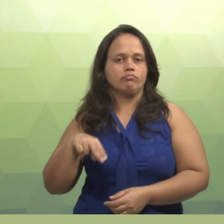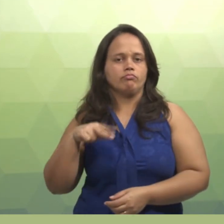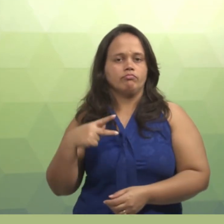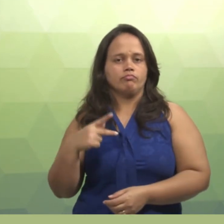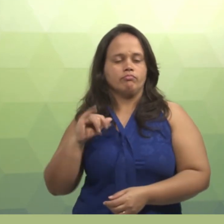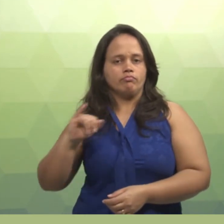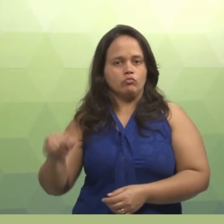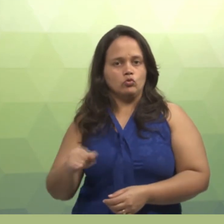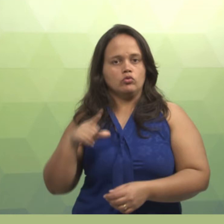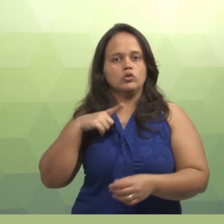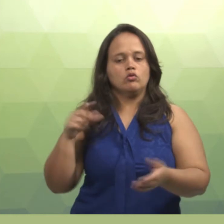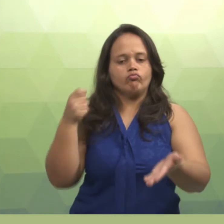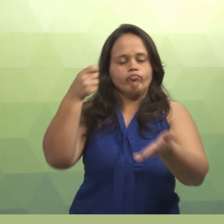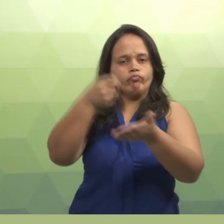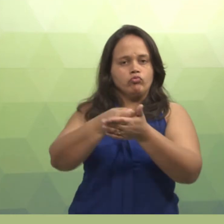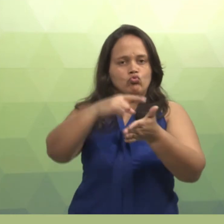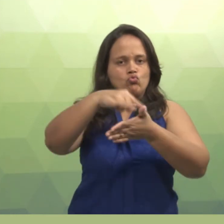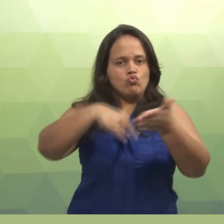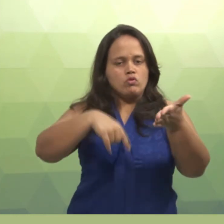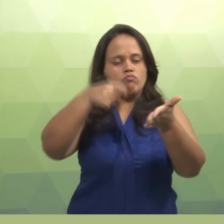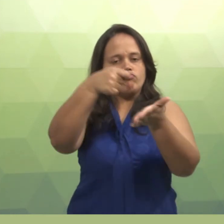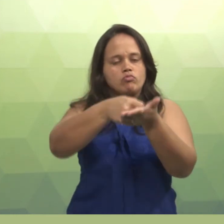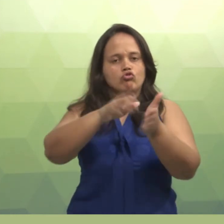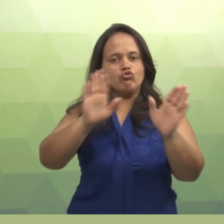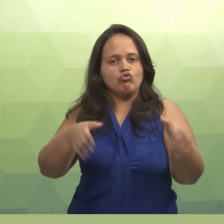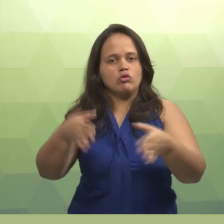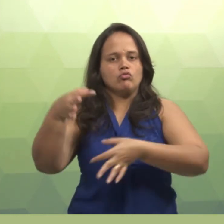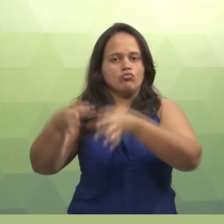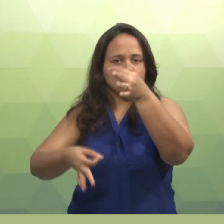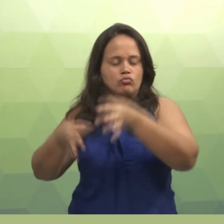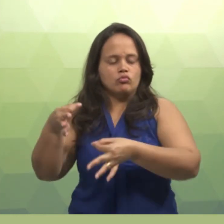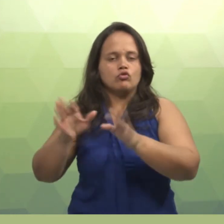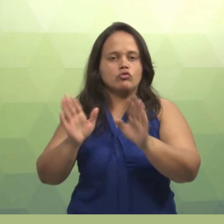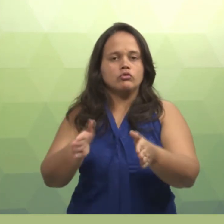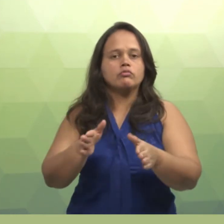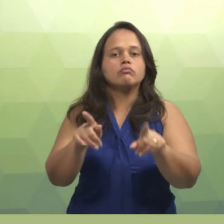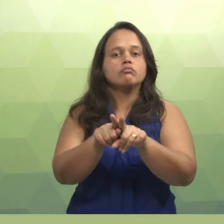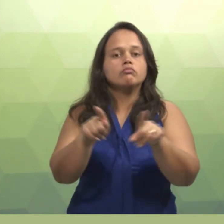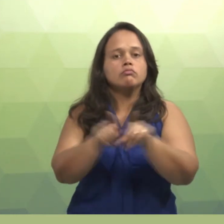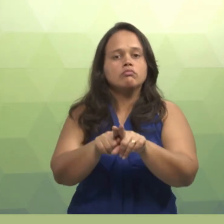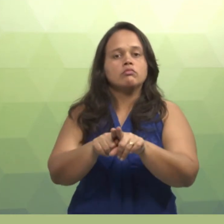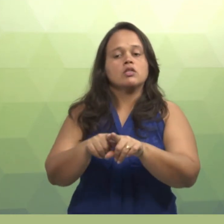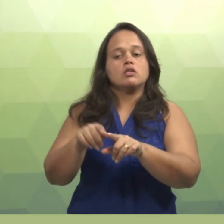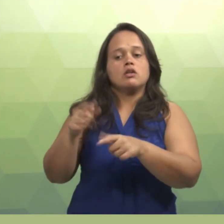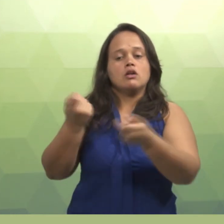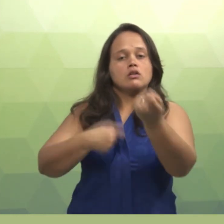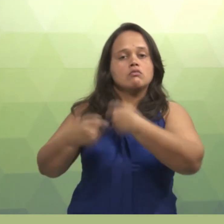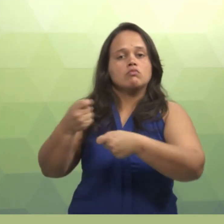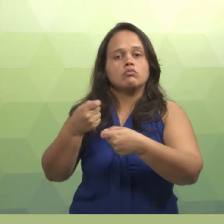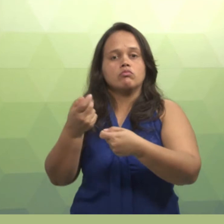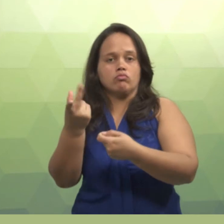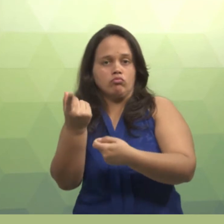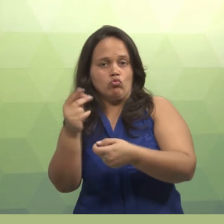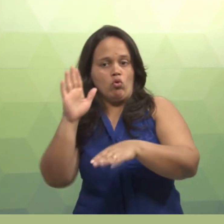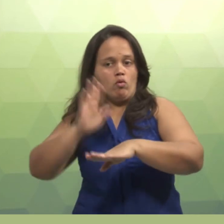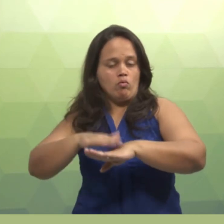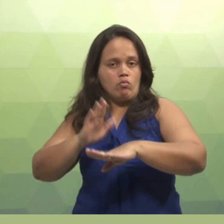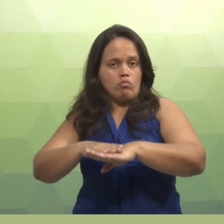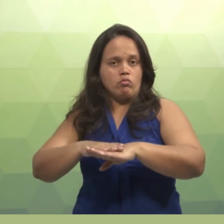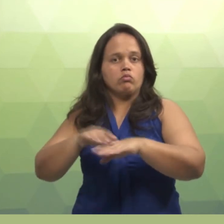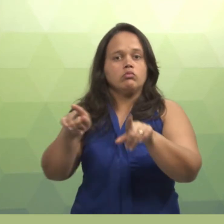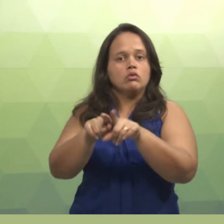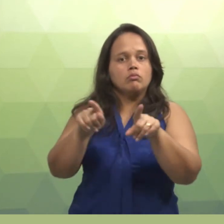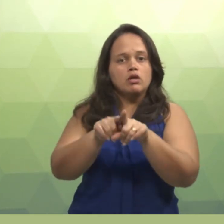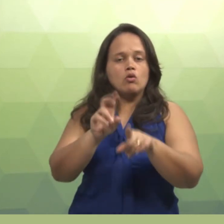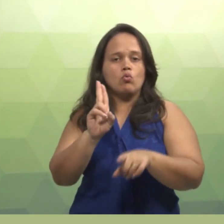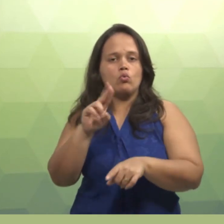e documentos de pessoa jurídica, e a Caixa Escolar administra os recursos próprios e transferidos pela União, Estados e municípios